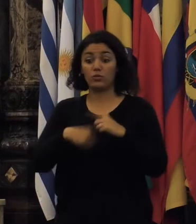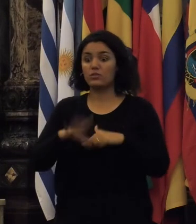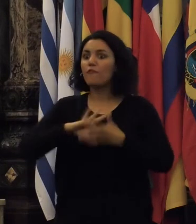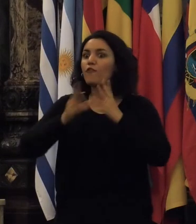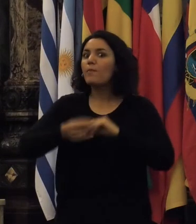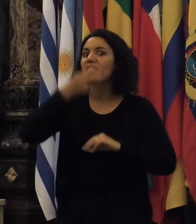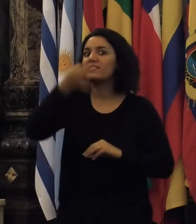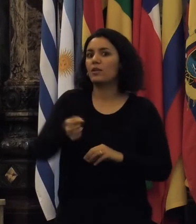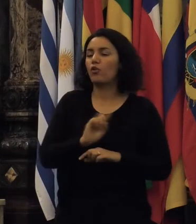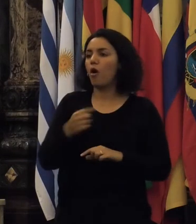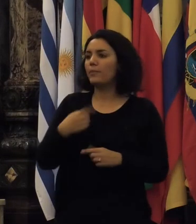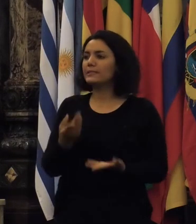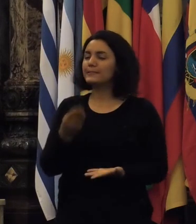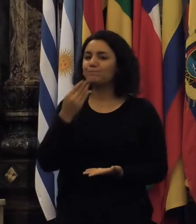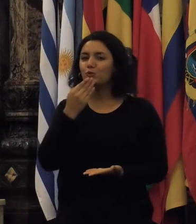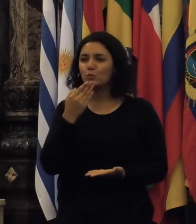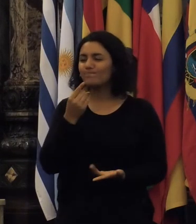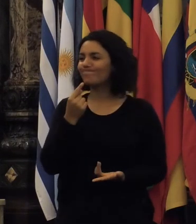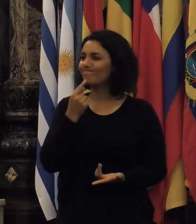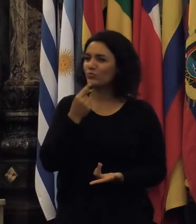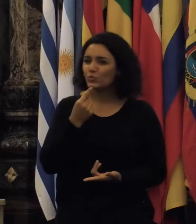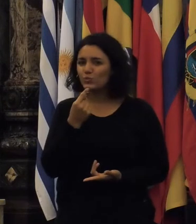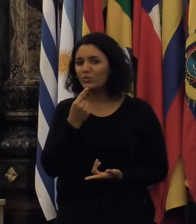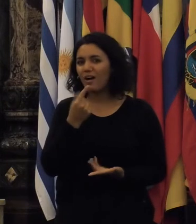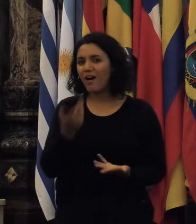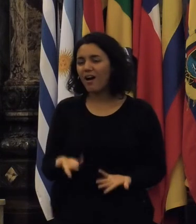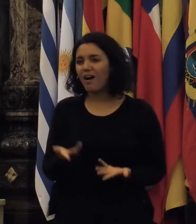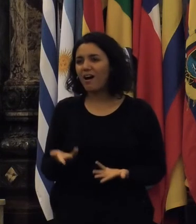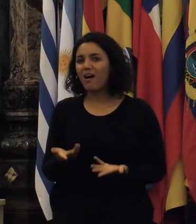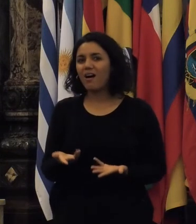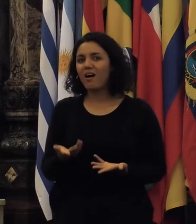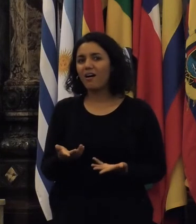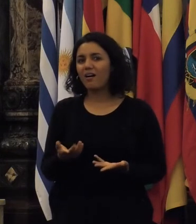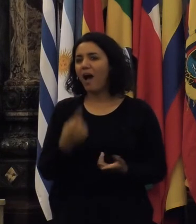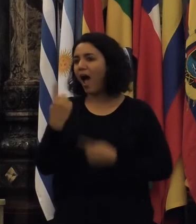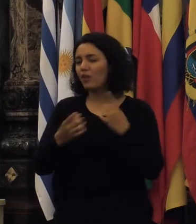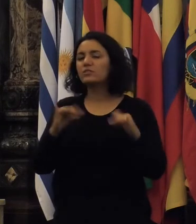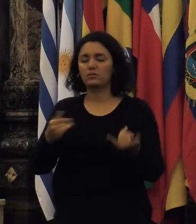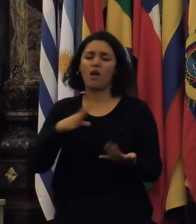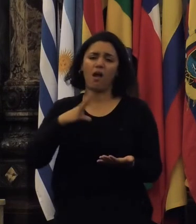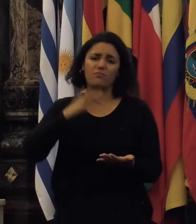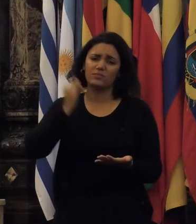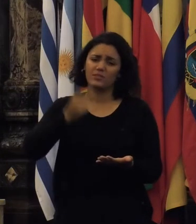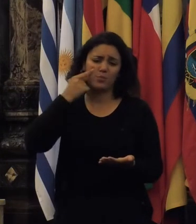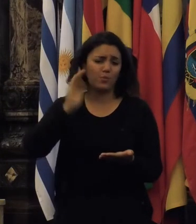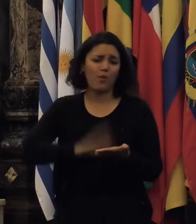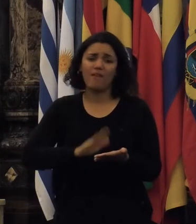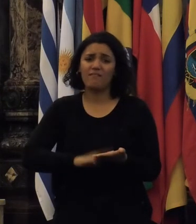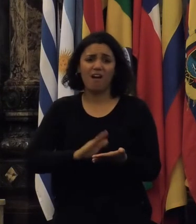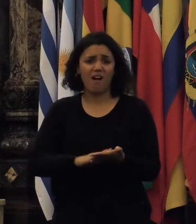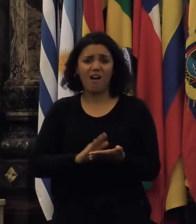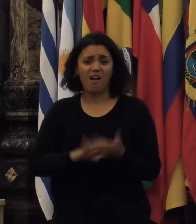decirlo. No poner en duda algo que ya tenemos sobradas pruebas de qué es lo que